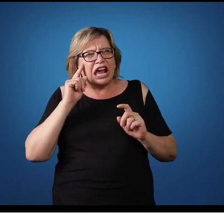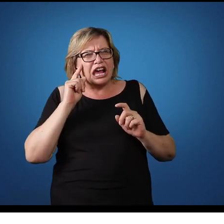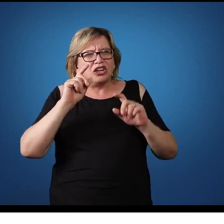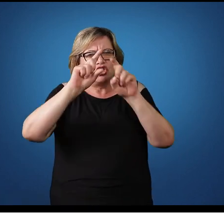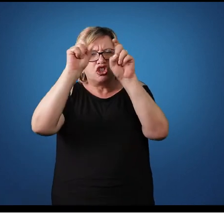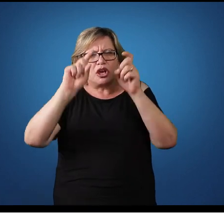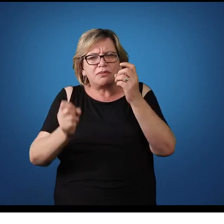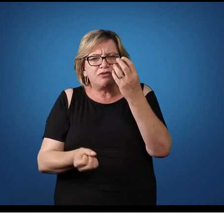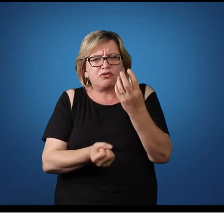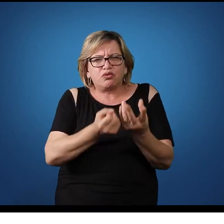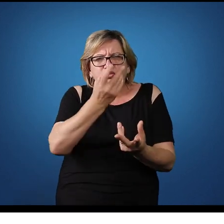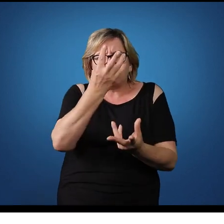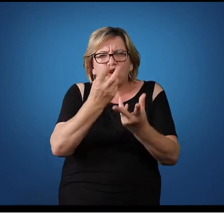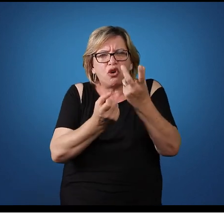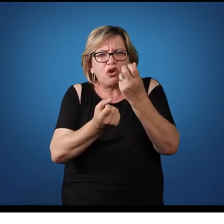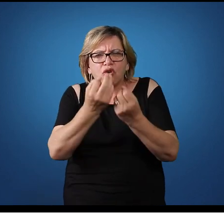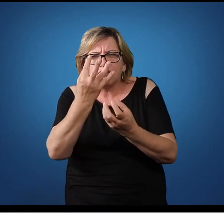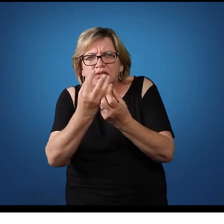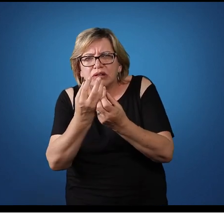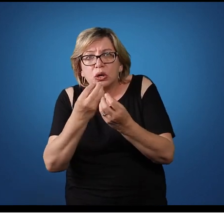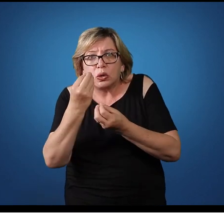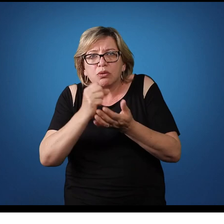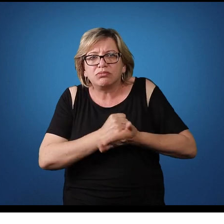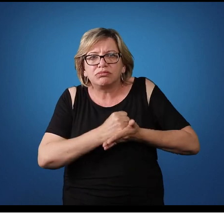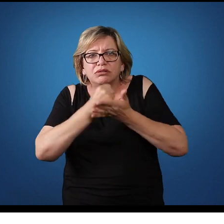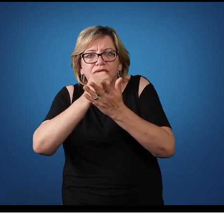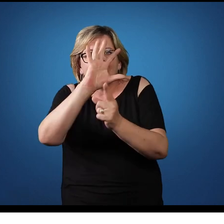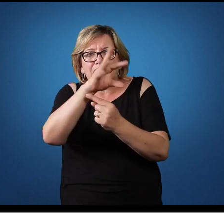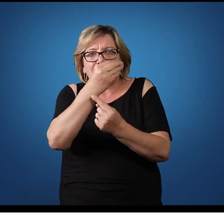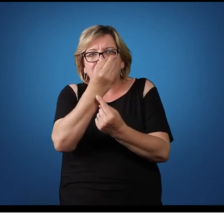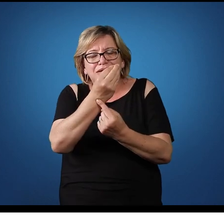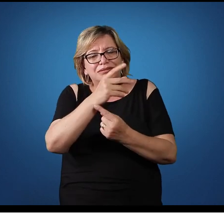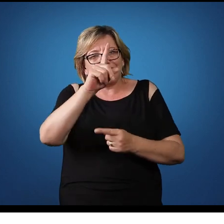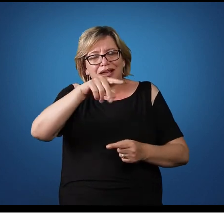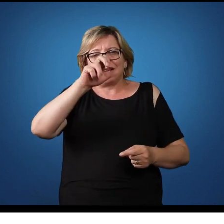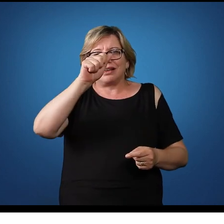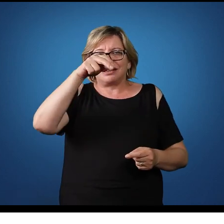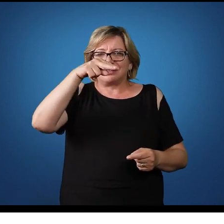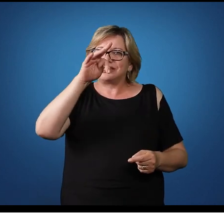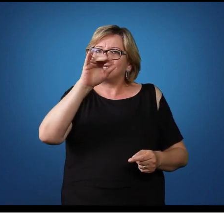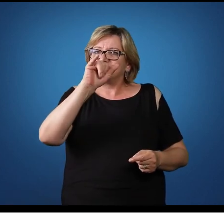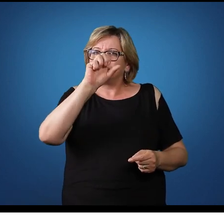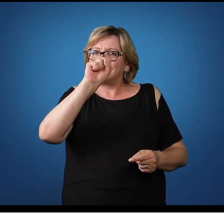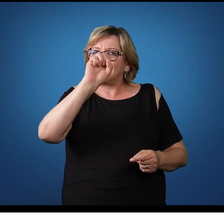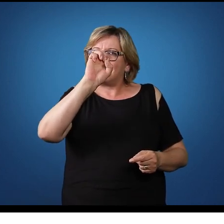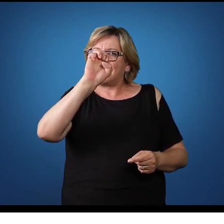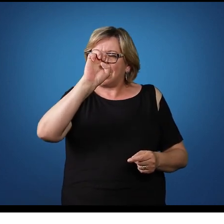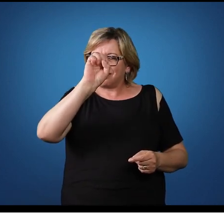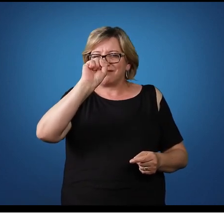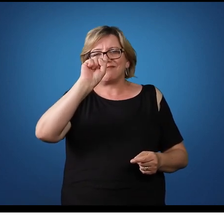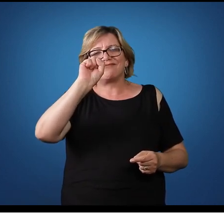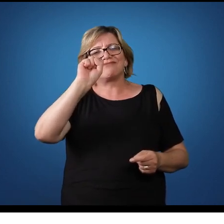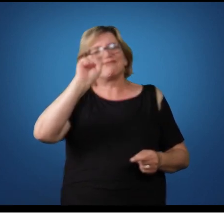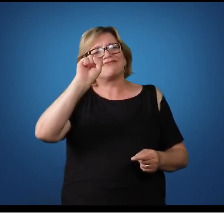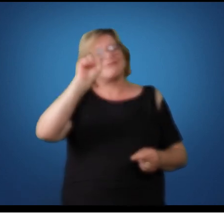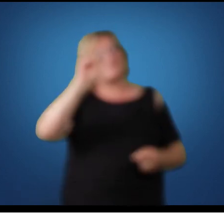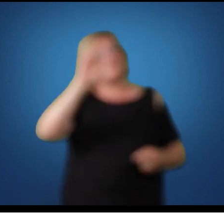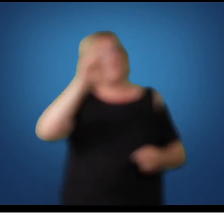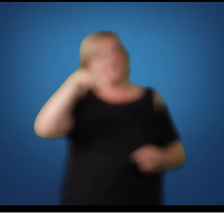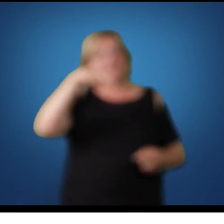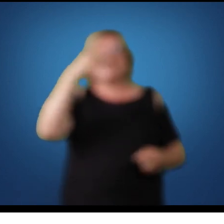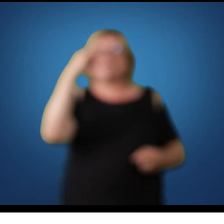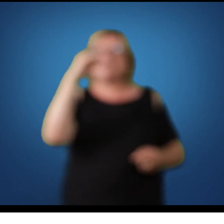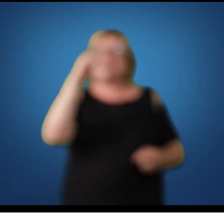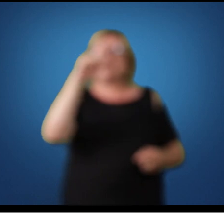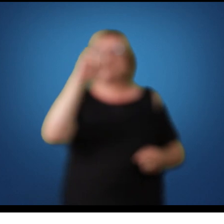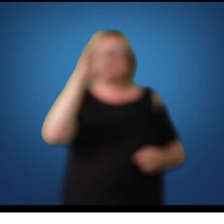fogo, é justamente um anti-essencialista. E o que, que há de comum entre os anti-essencialistas? Bem, o que há de comum